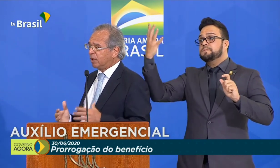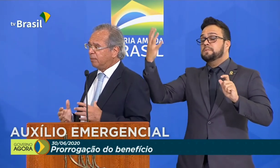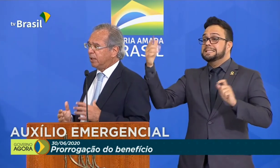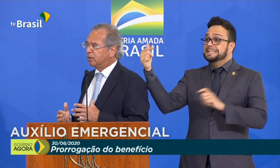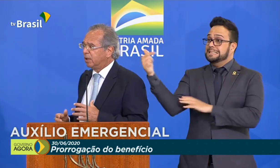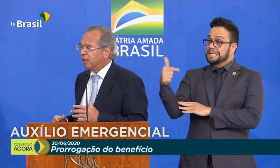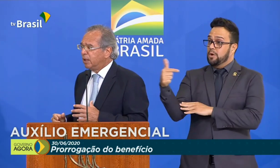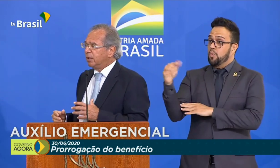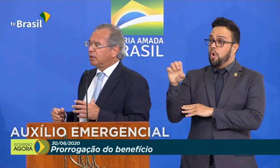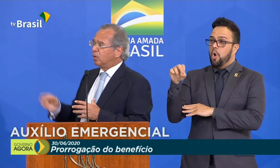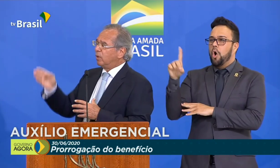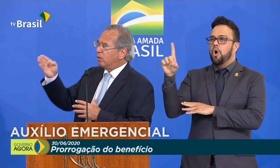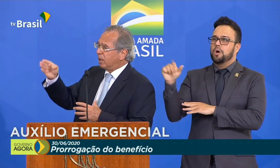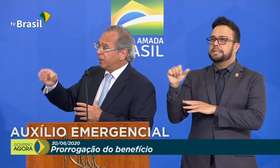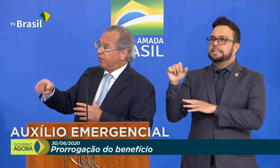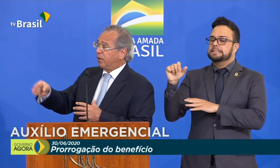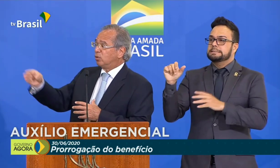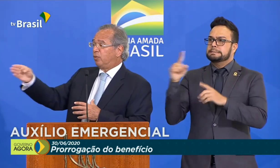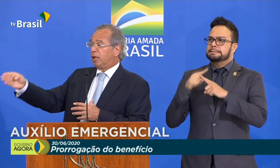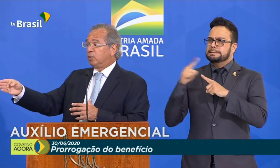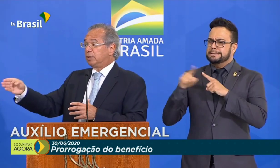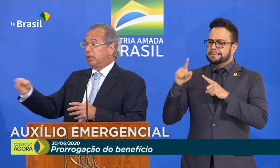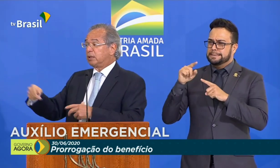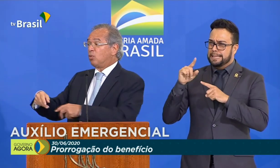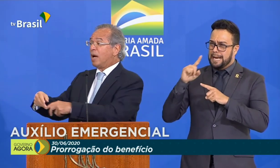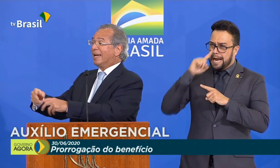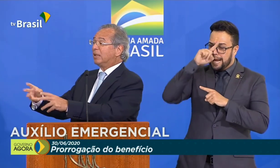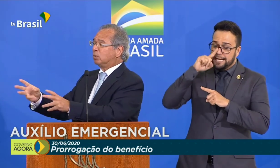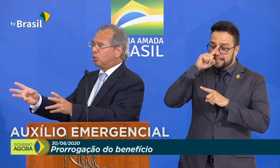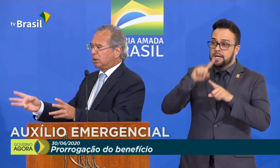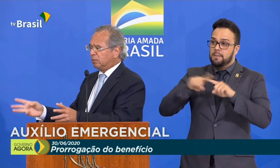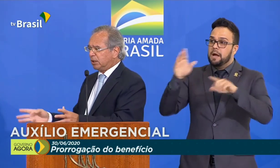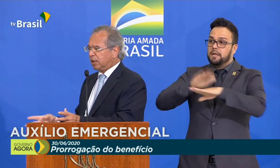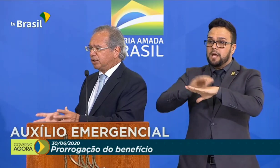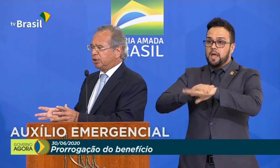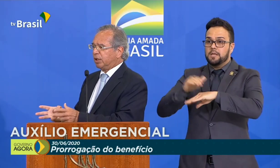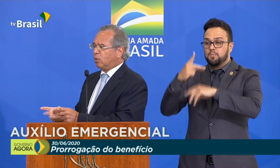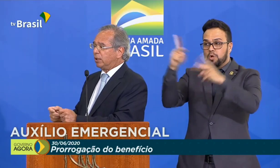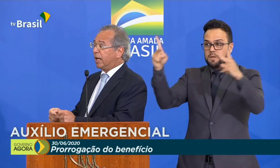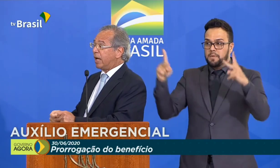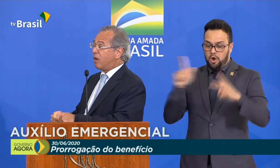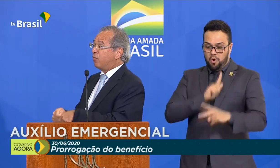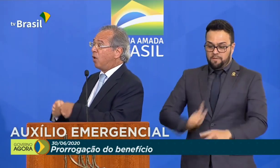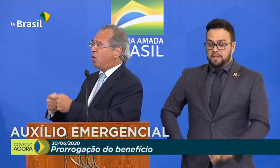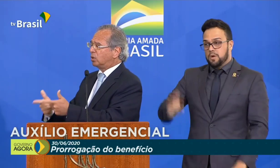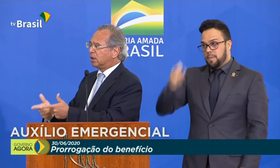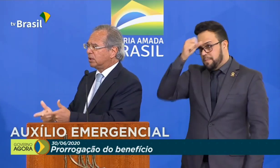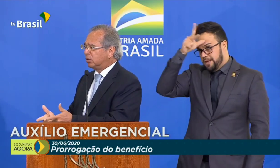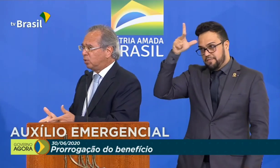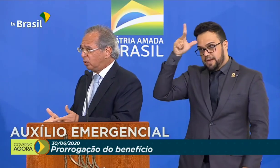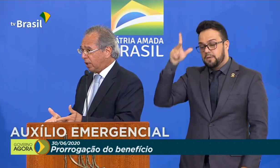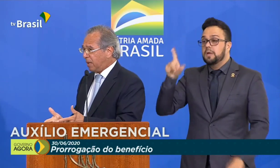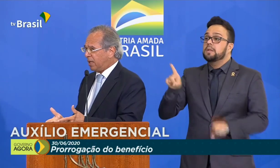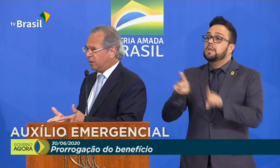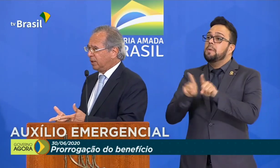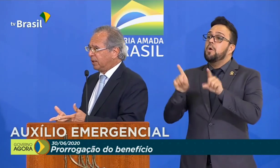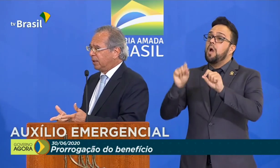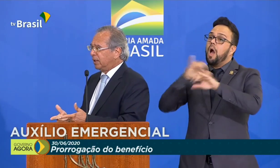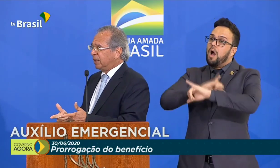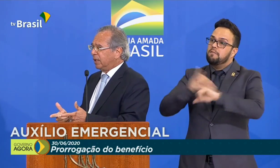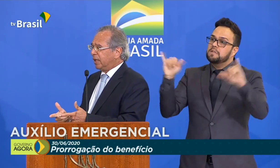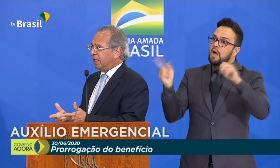nosso comportamento. Então, agora prefeitos e governadores é que estão com a responsabilidade de dizer quando é que é a volta segura ao